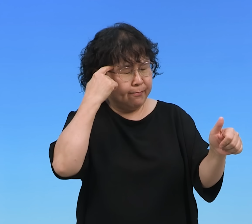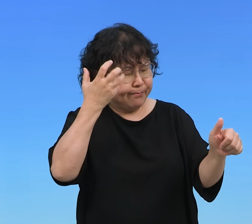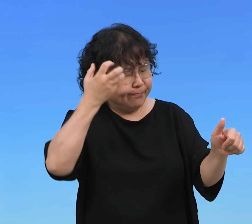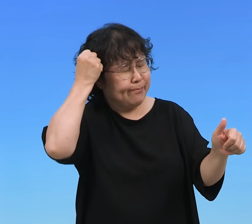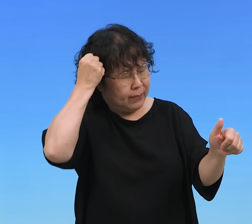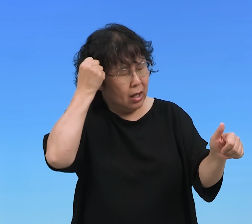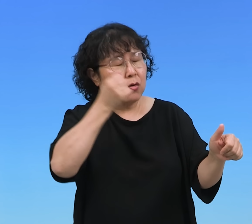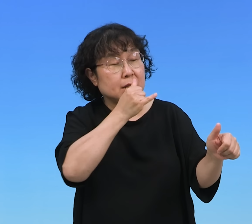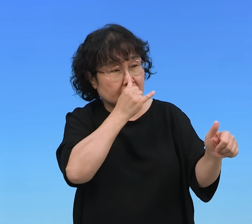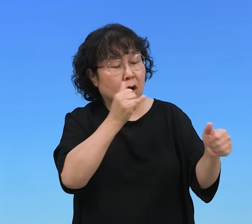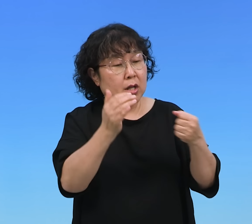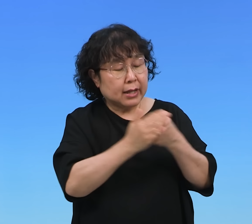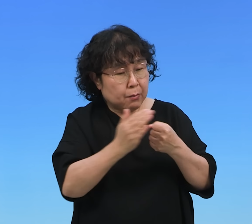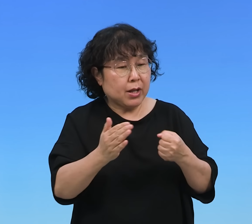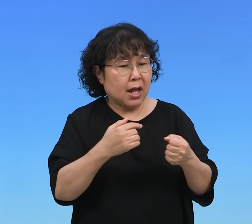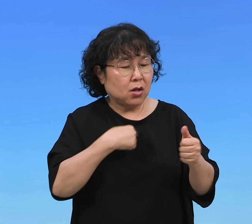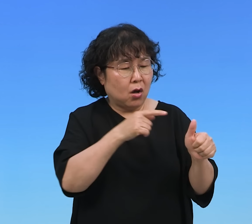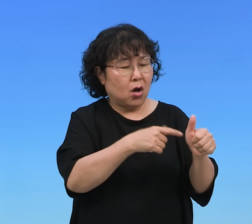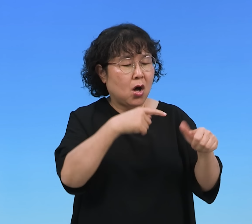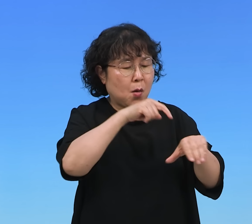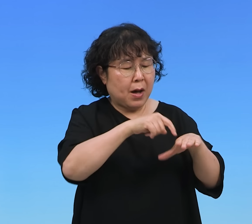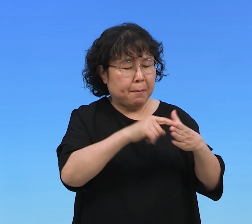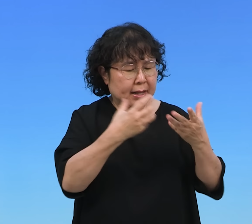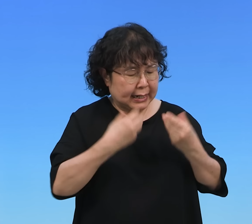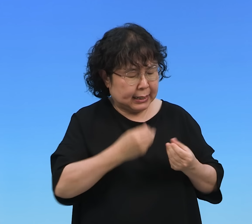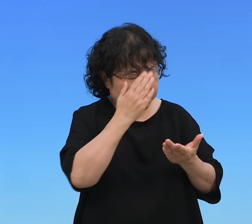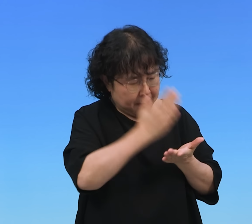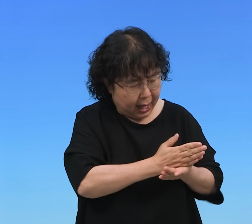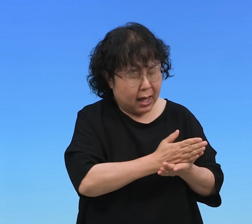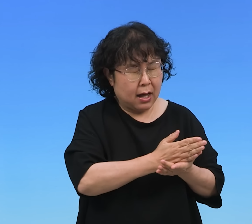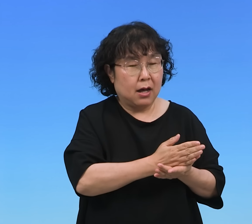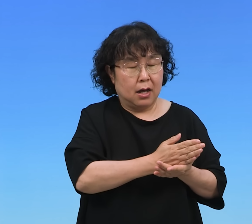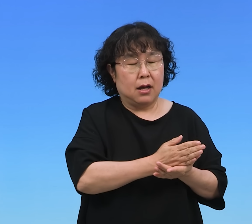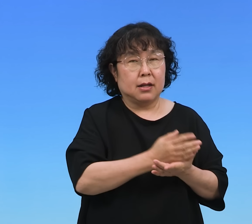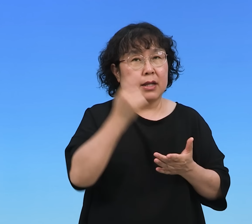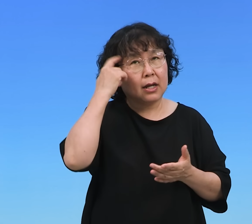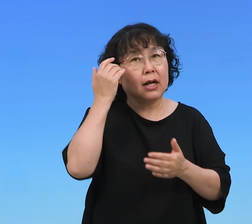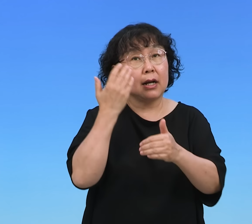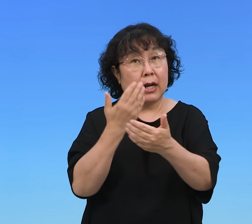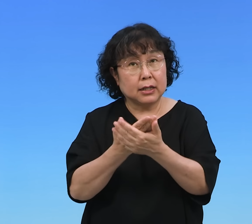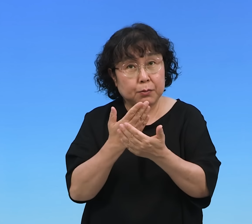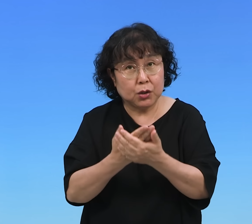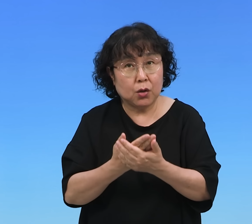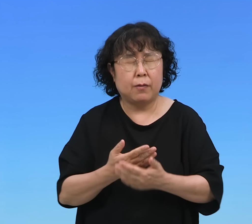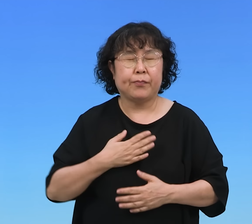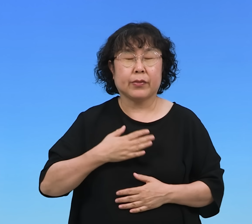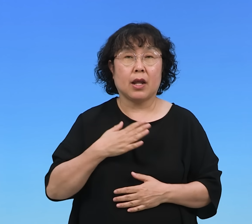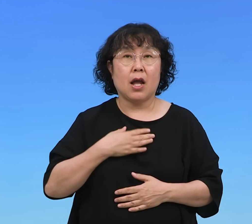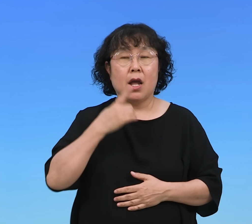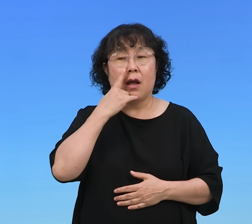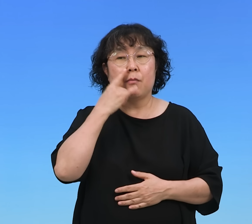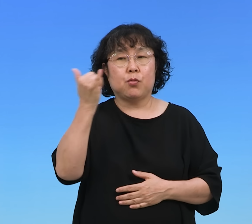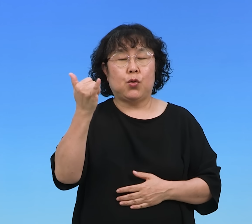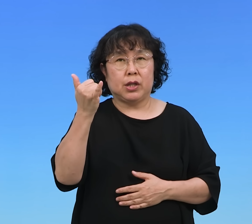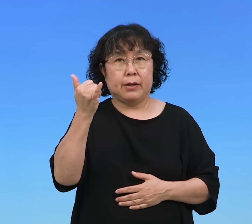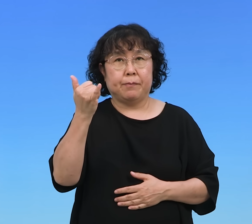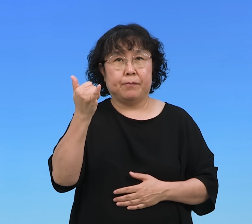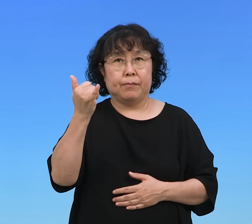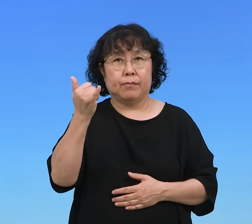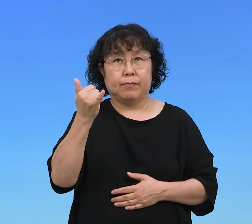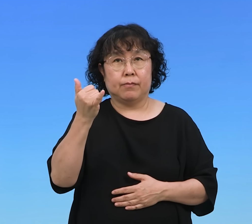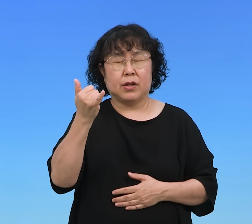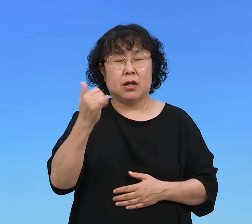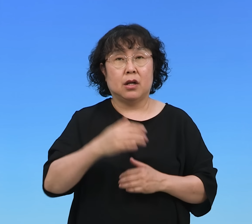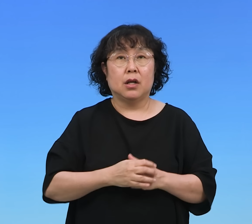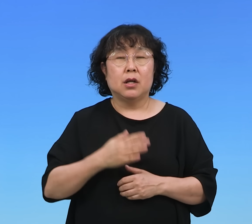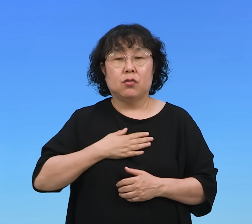오늘 우리 시니어 어른들이요, 우리 아버지 어머니 세대요, 저희 어머니 같이 이제는 침대에만 누워만